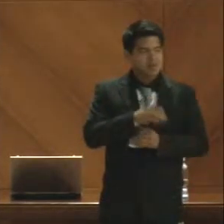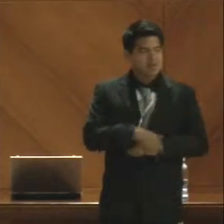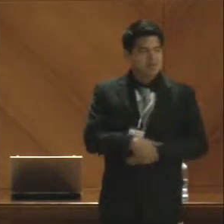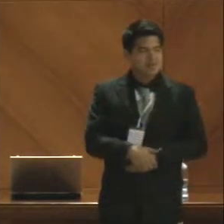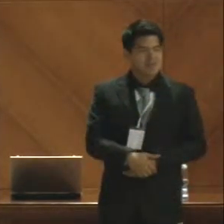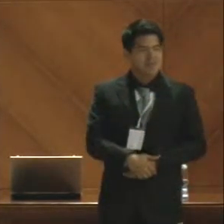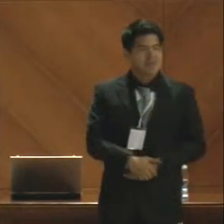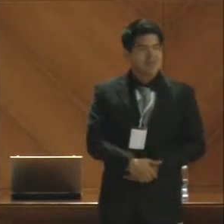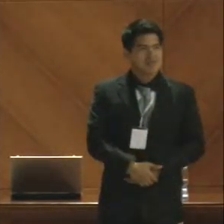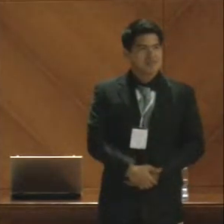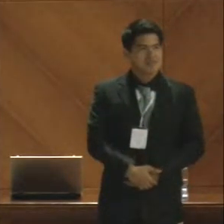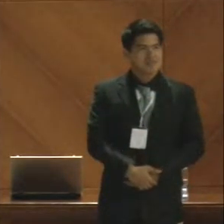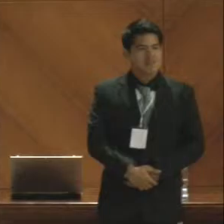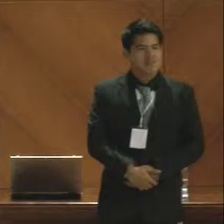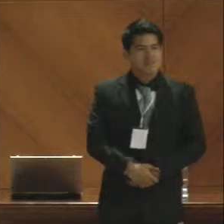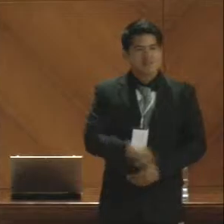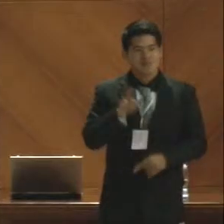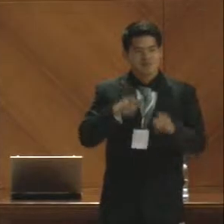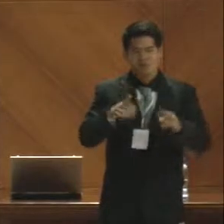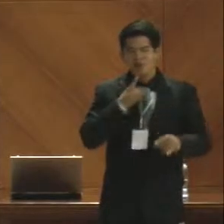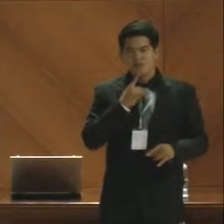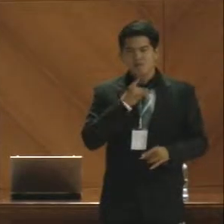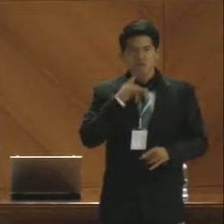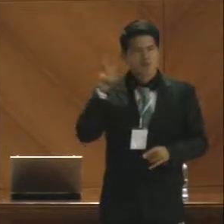ya creo que me escucharon los gringos que ya no le pasan.